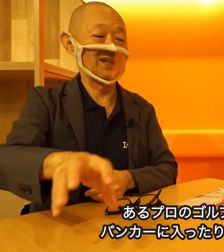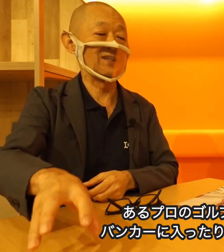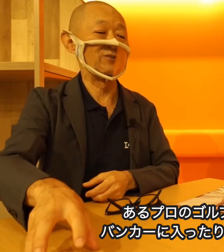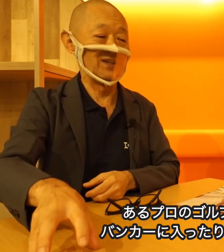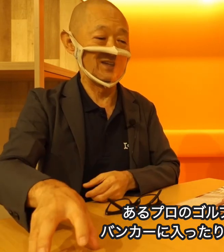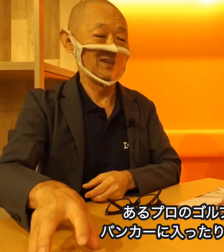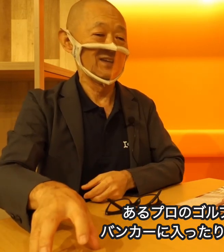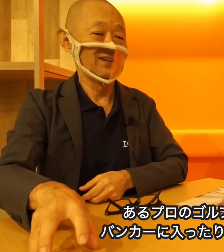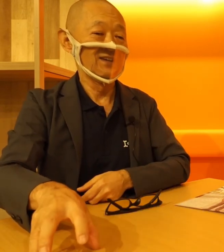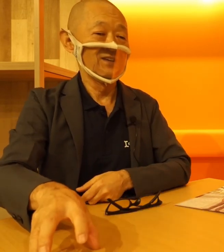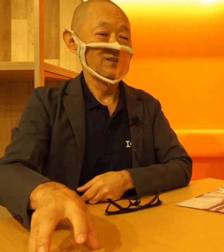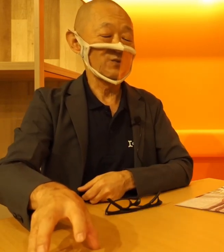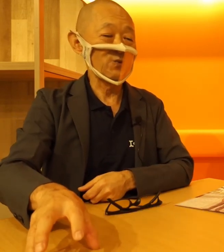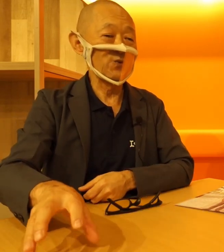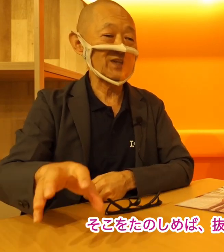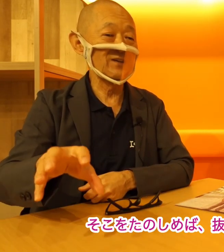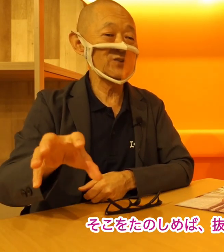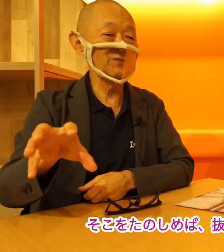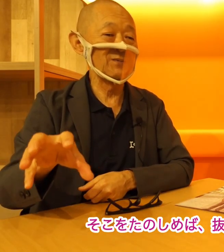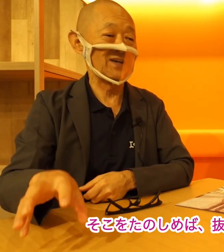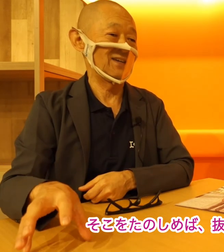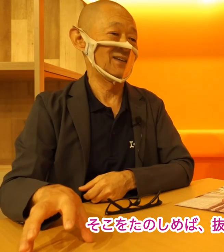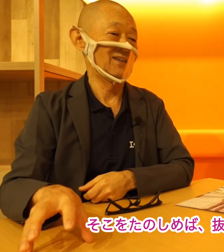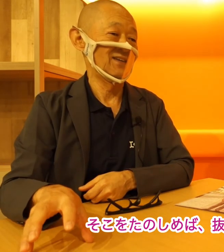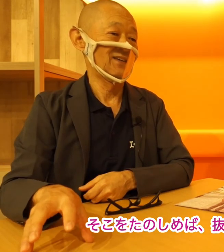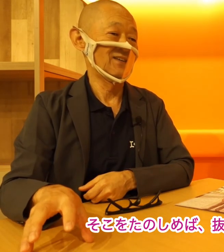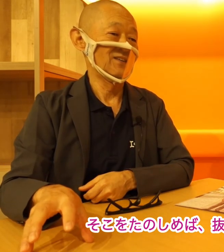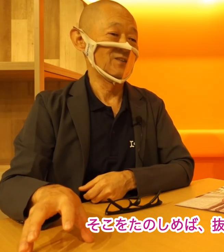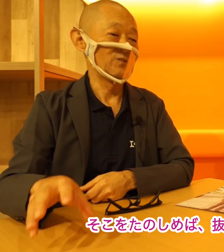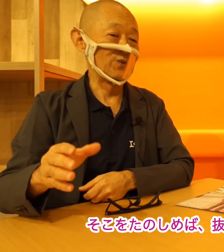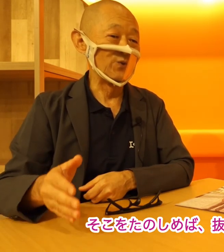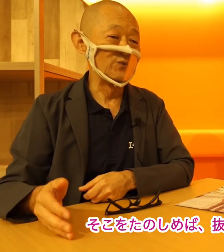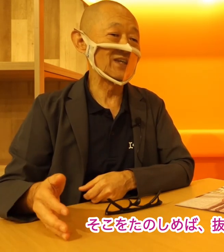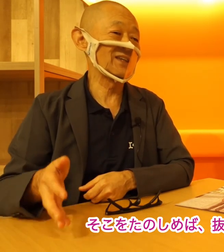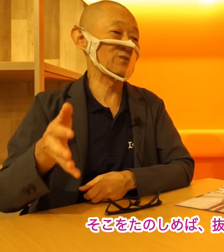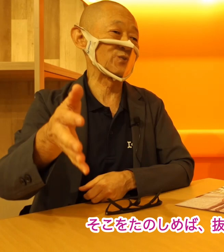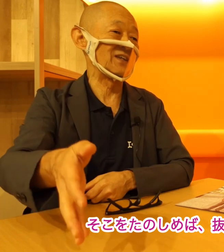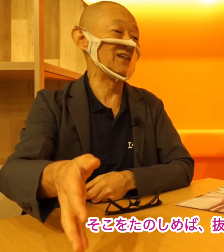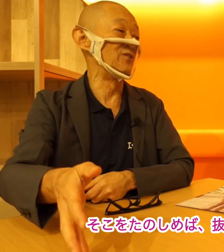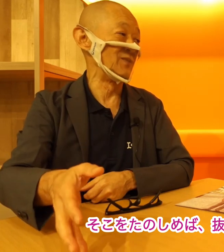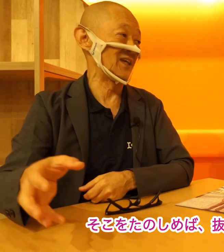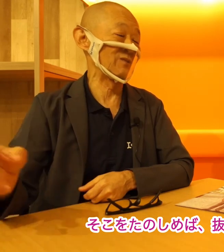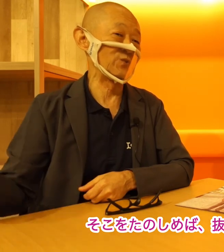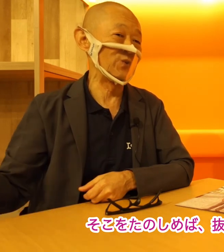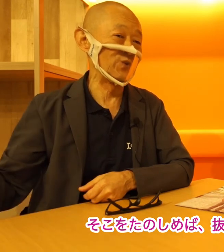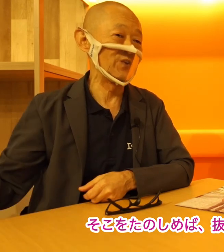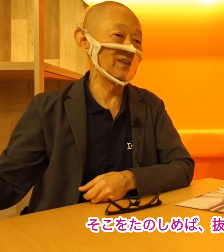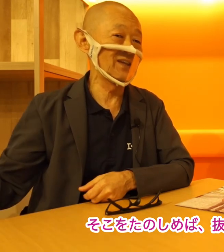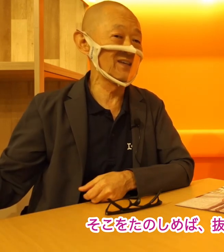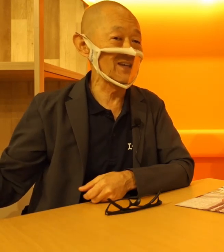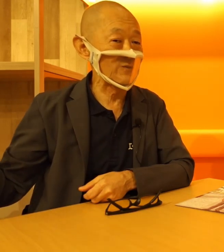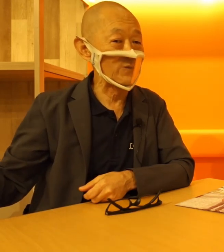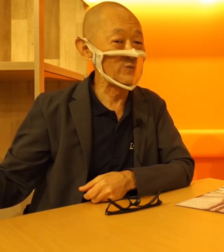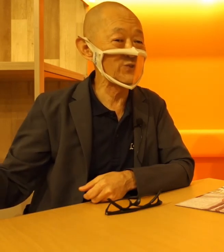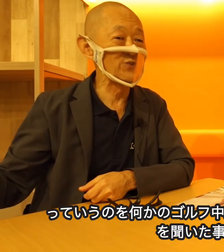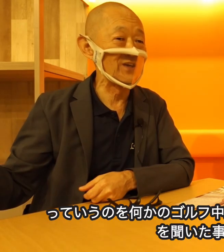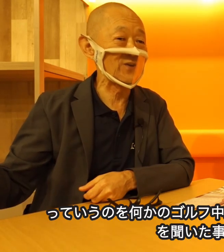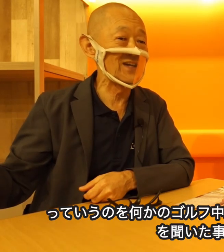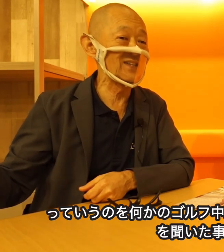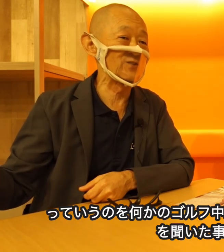った時にそこを楽しめばそれを抜け出すことができるみたいなことを何かのゴルフ中継の解説の